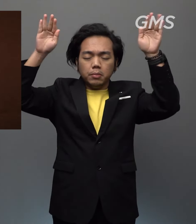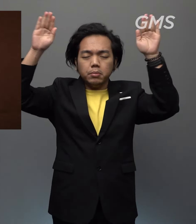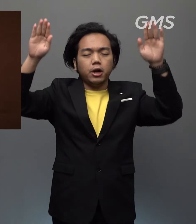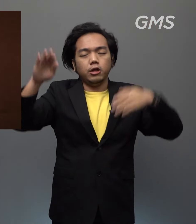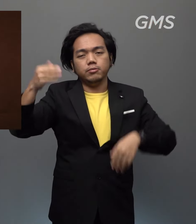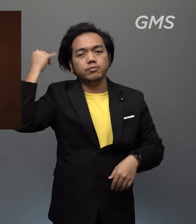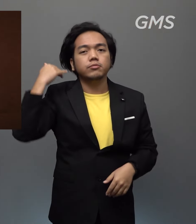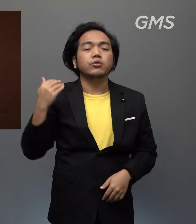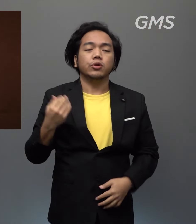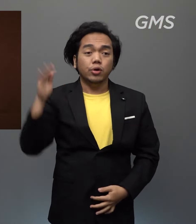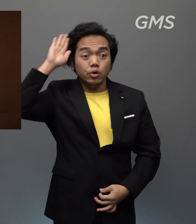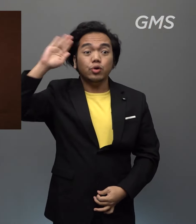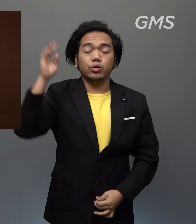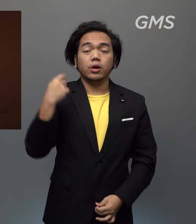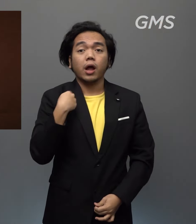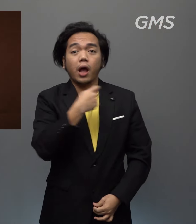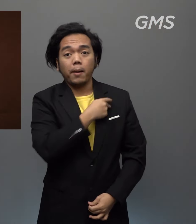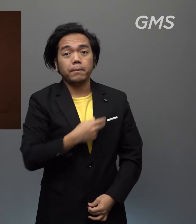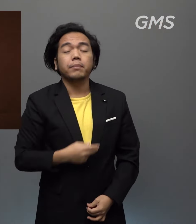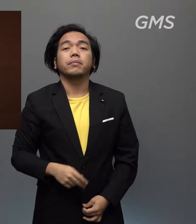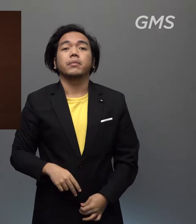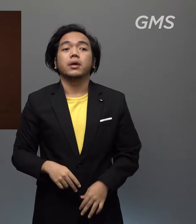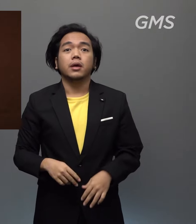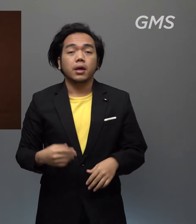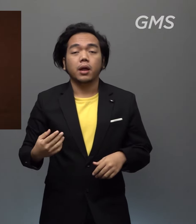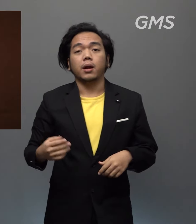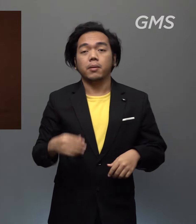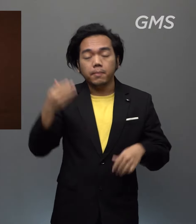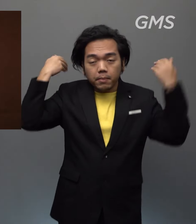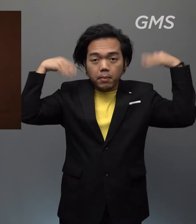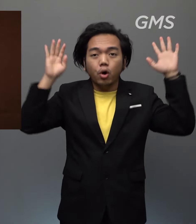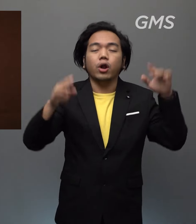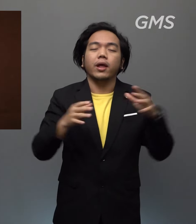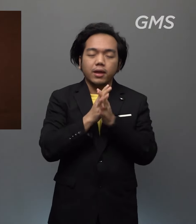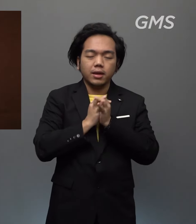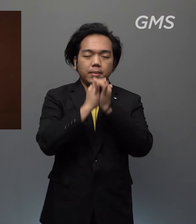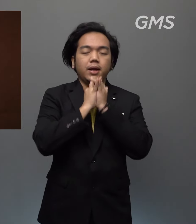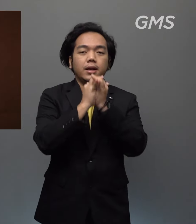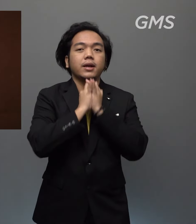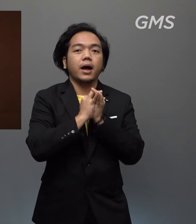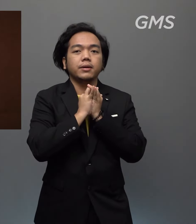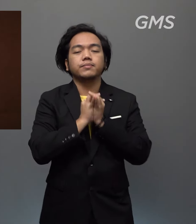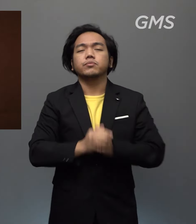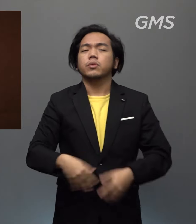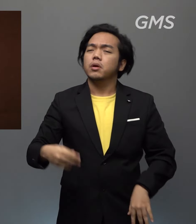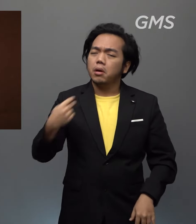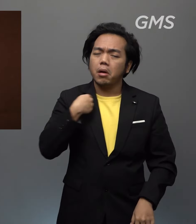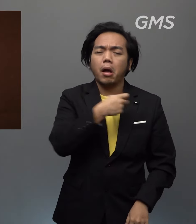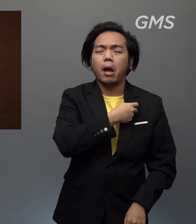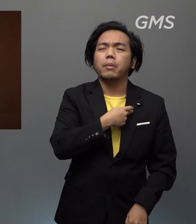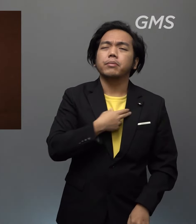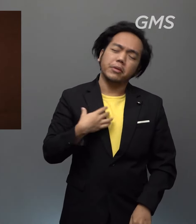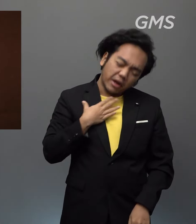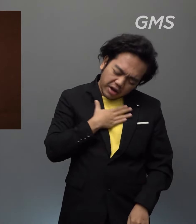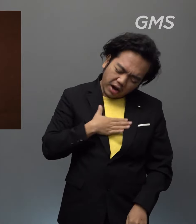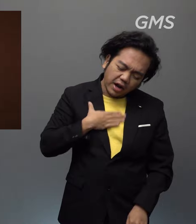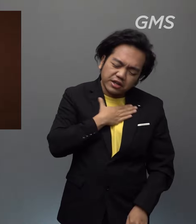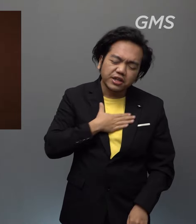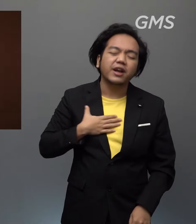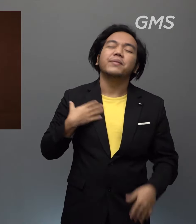beribadah. Kami tahu hadirat-Mu adalah tempat di mana kami paling aman, paling nyaman untuk kami